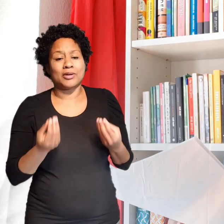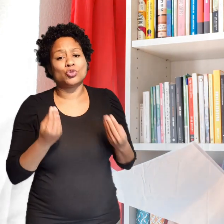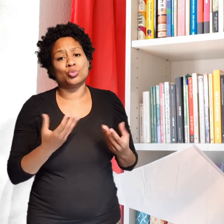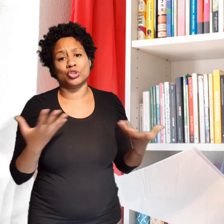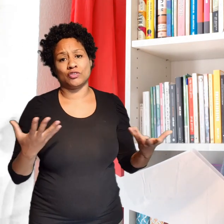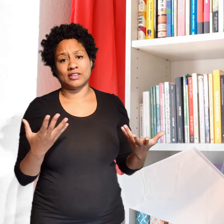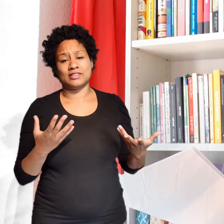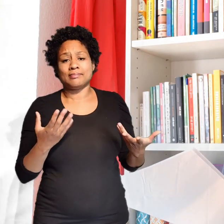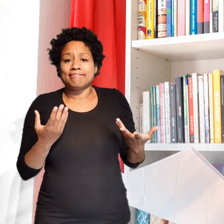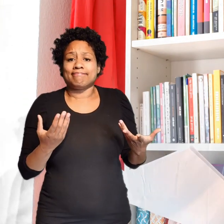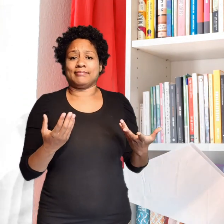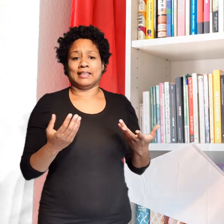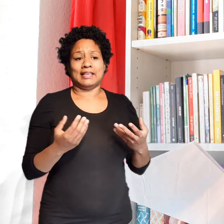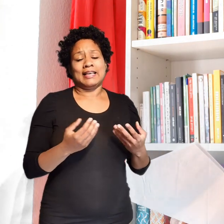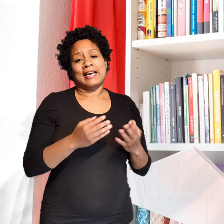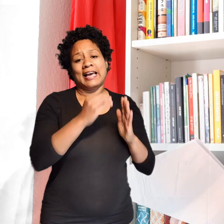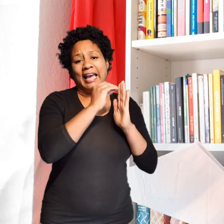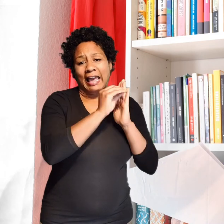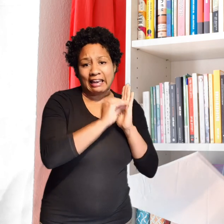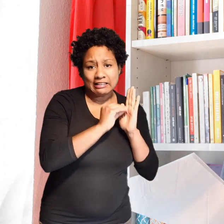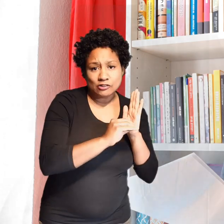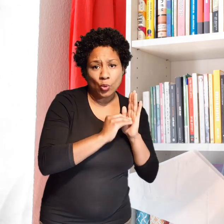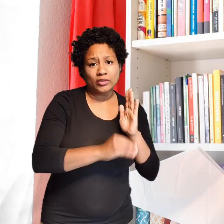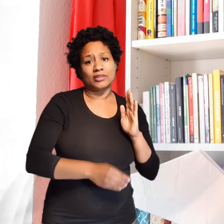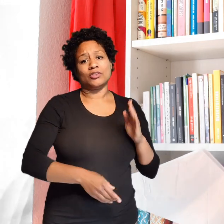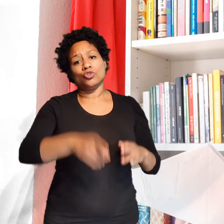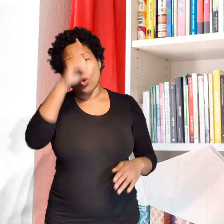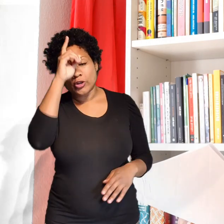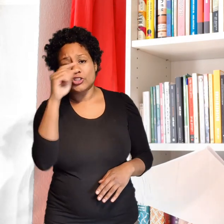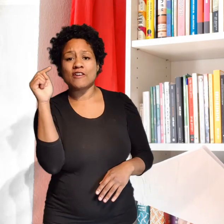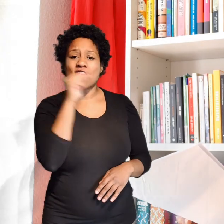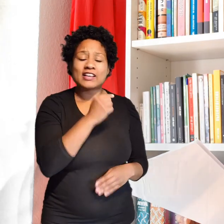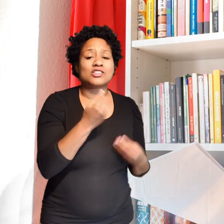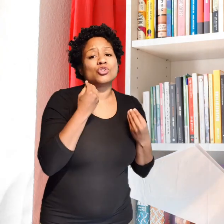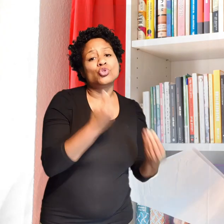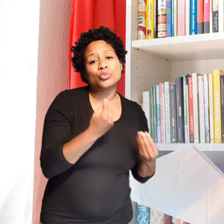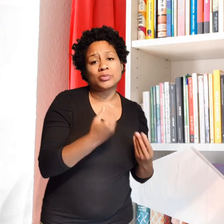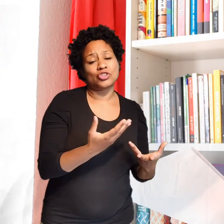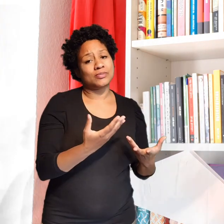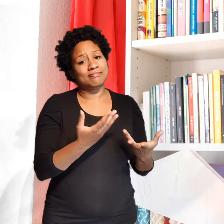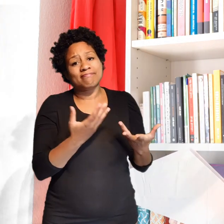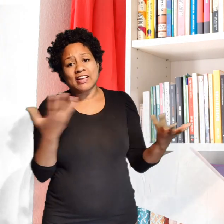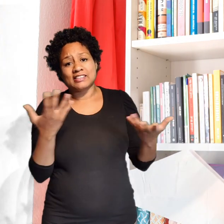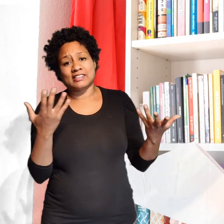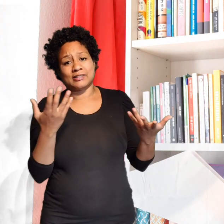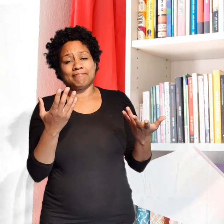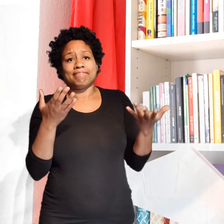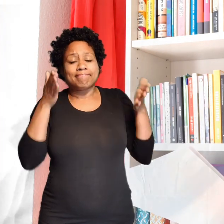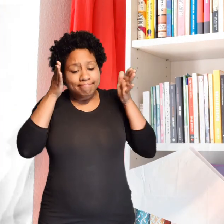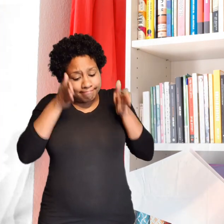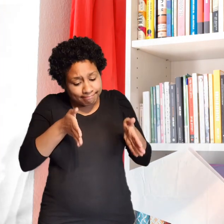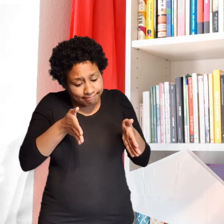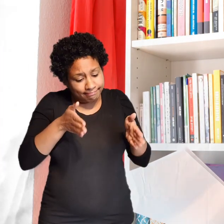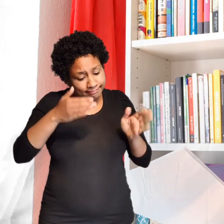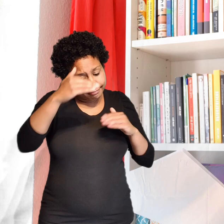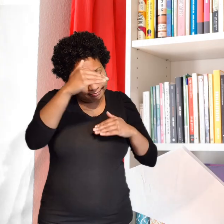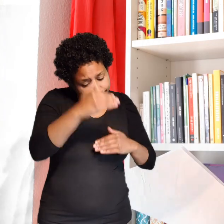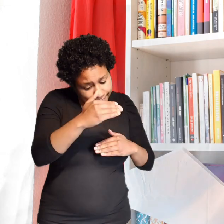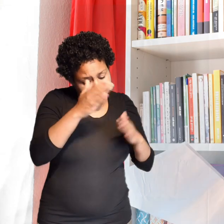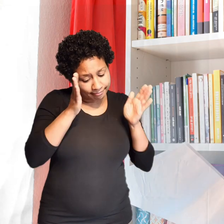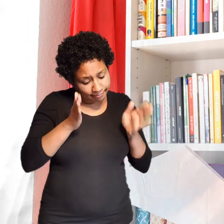deutschsprachigen Redaktionen, progressiv wie konservativ, noch immer zu eng am Duden festgehalten.